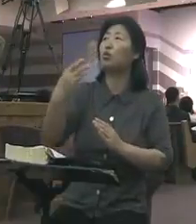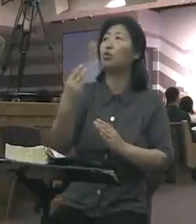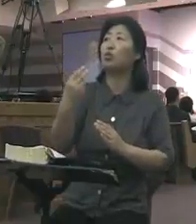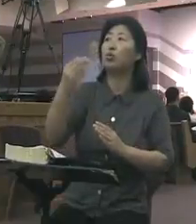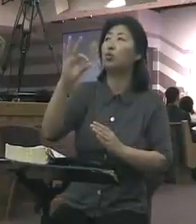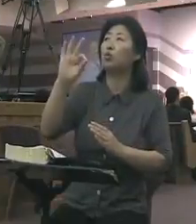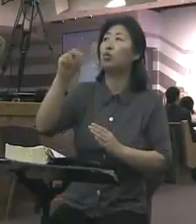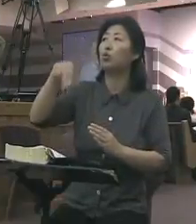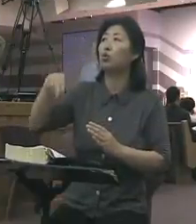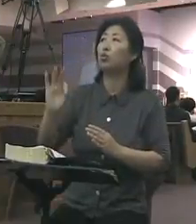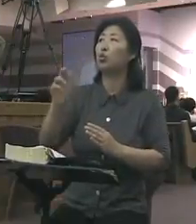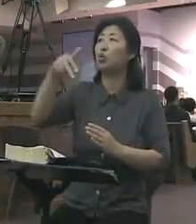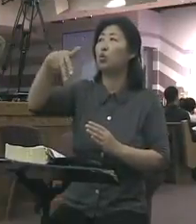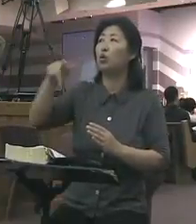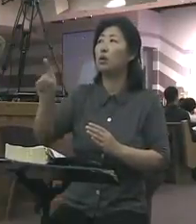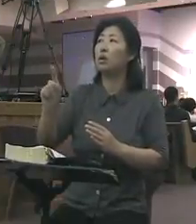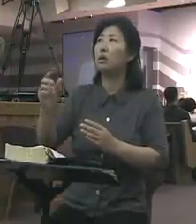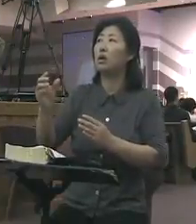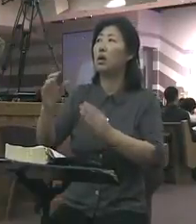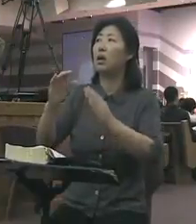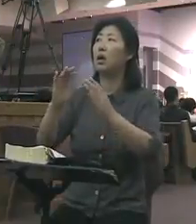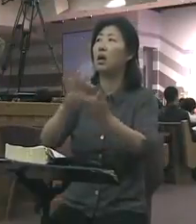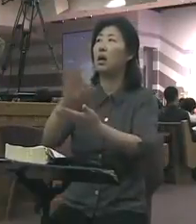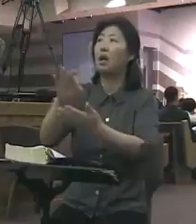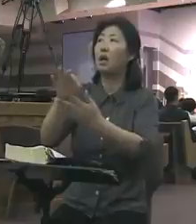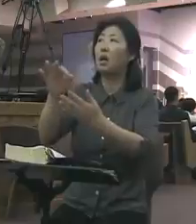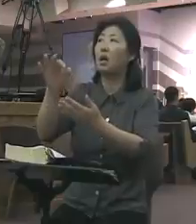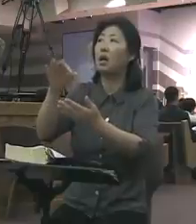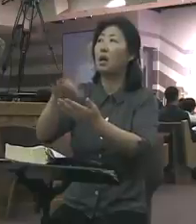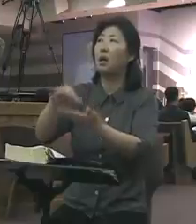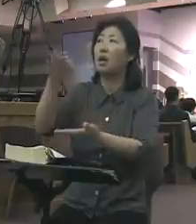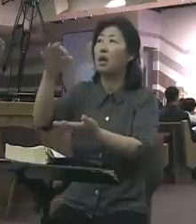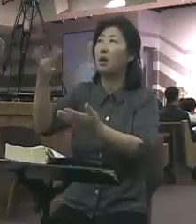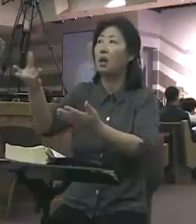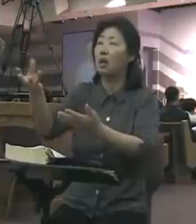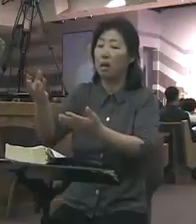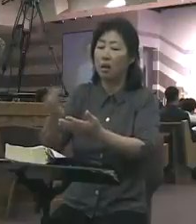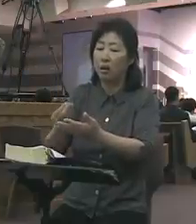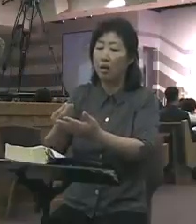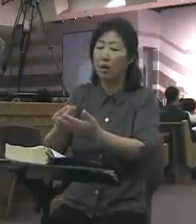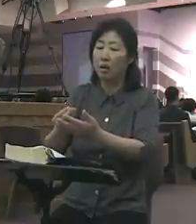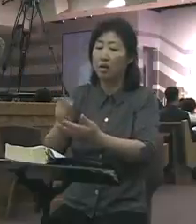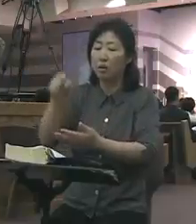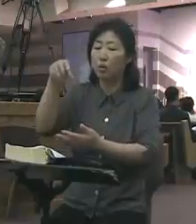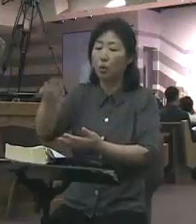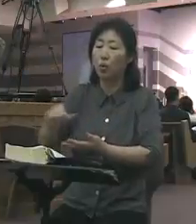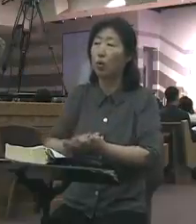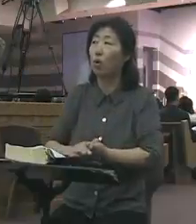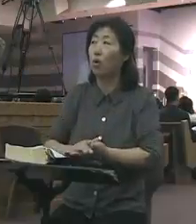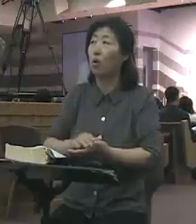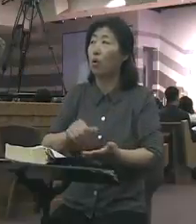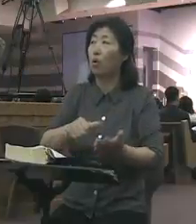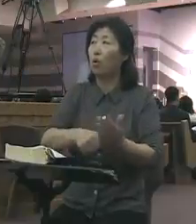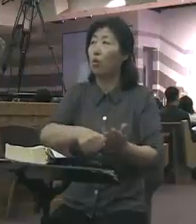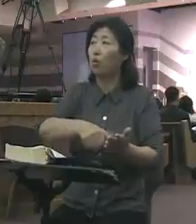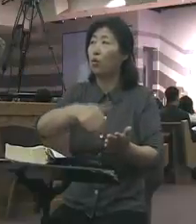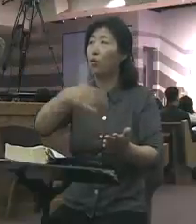위하여 그 당시 같은 교회에서 섬겼던 집사님, 아주 그곳에서는 유능한 분이라고 그 소문이 났고,